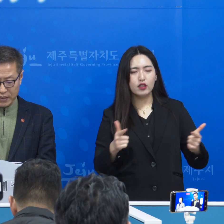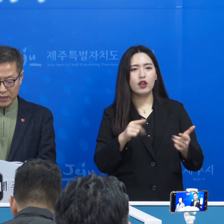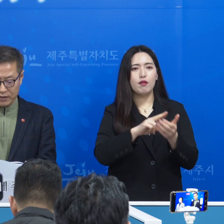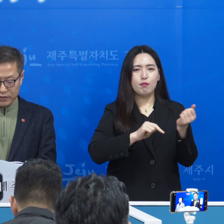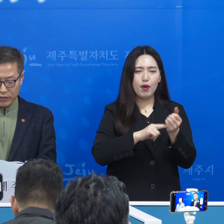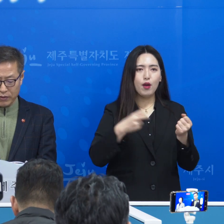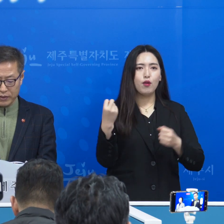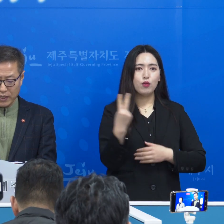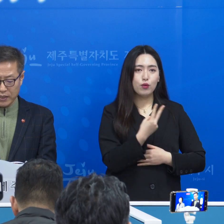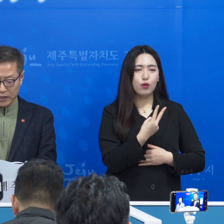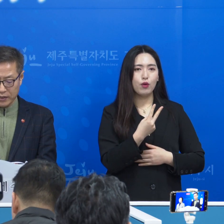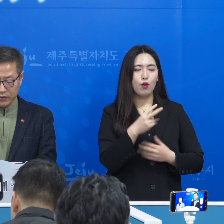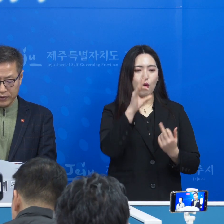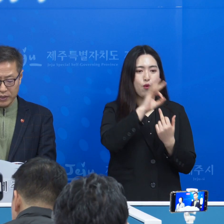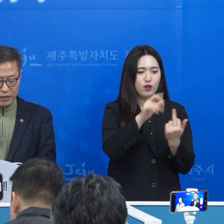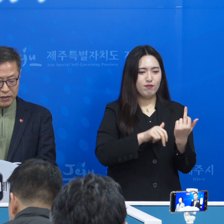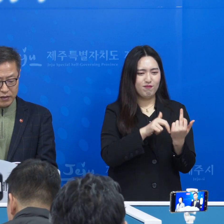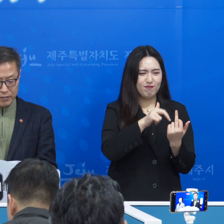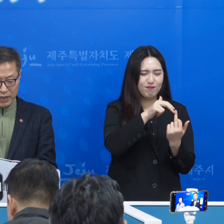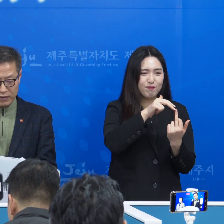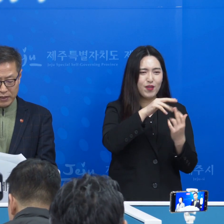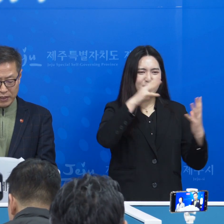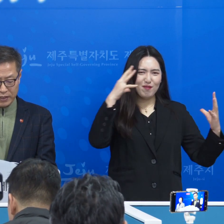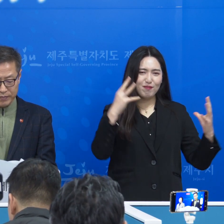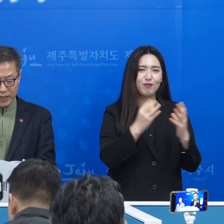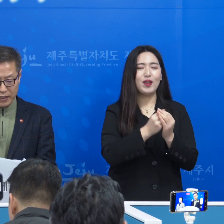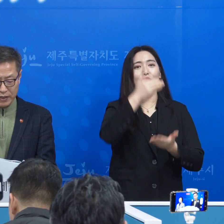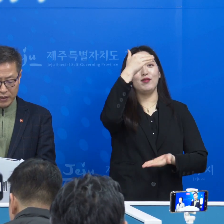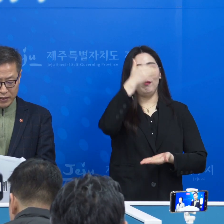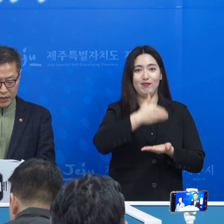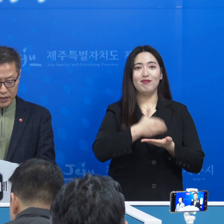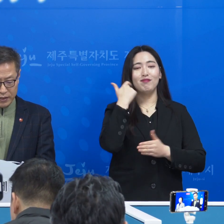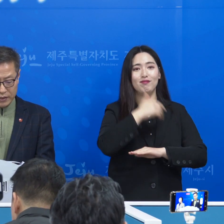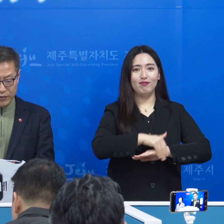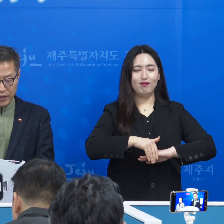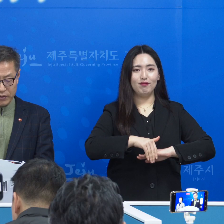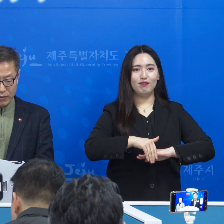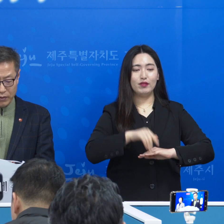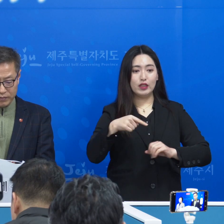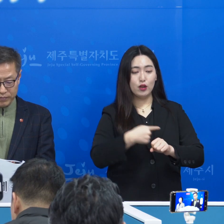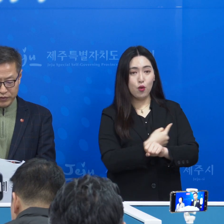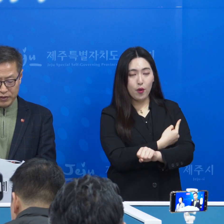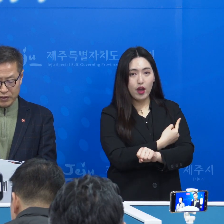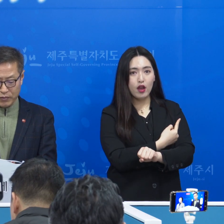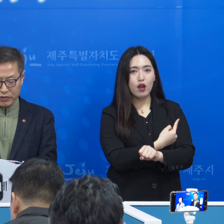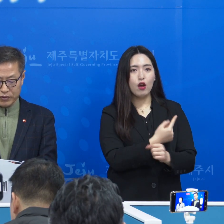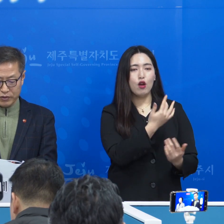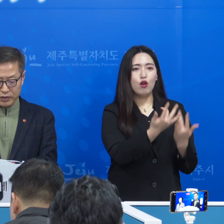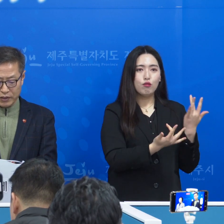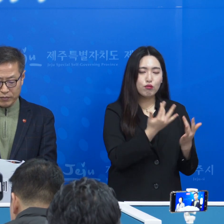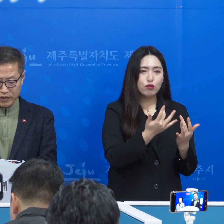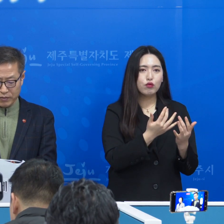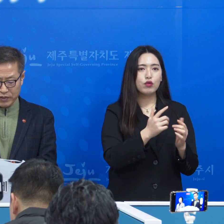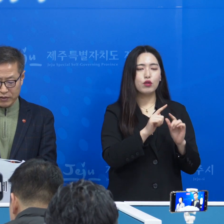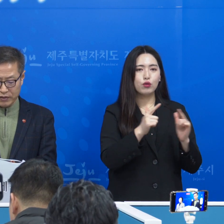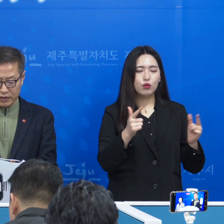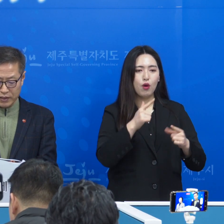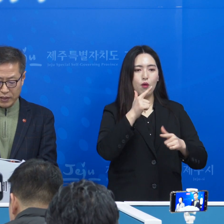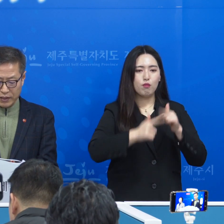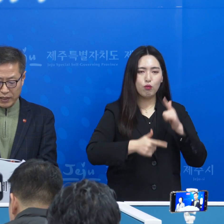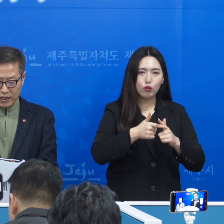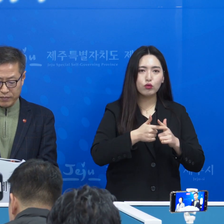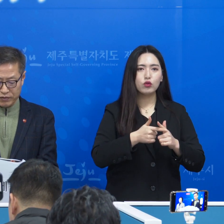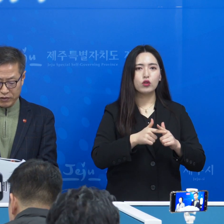오름플로깅 페스타를 끝으로 4일간이 축제 예정을 막을 내리게 됩니다. 이외에도 불, 목축, 제주 민속문화